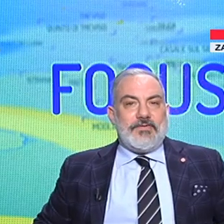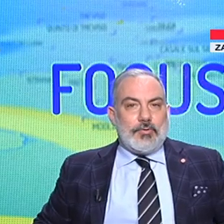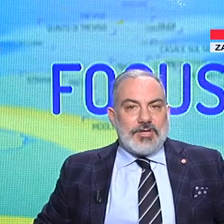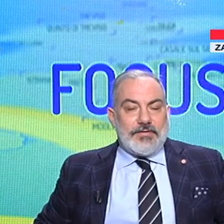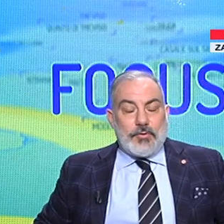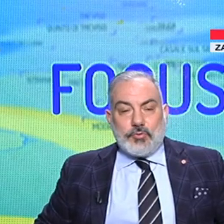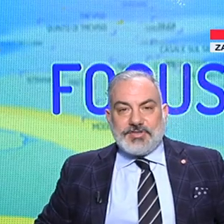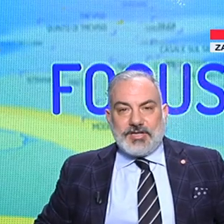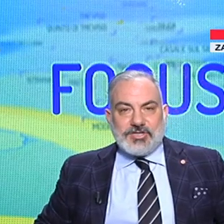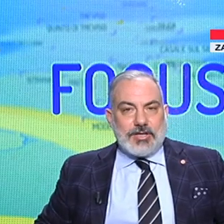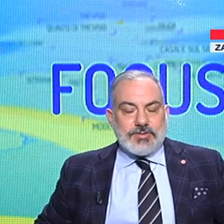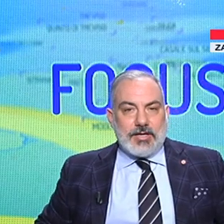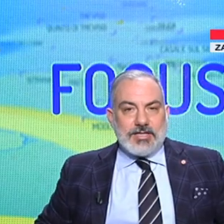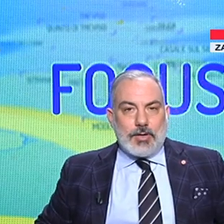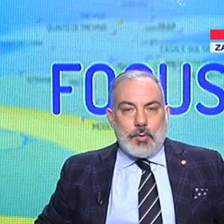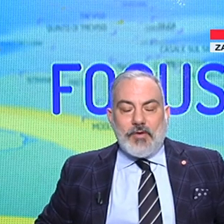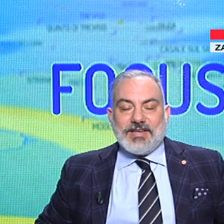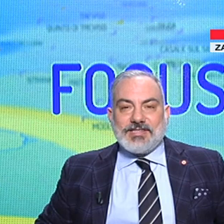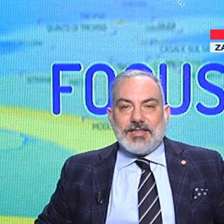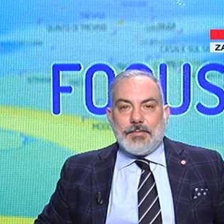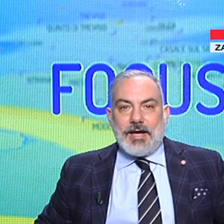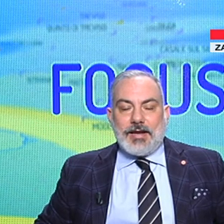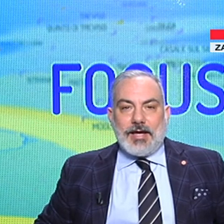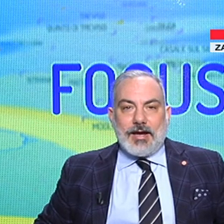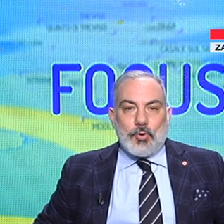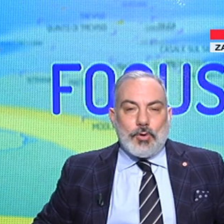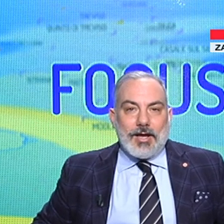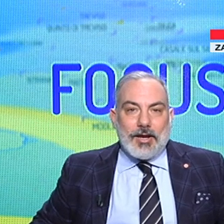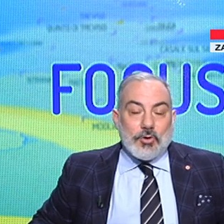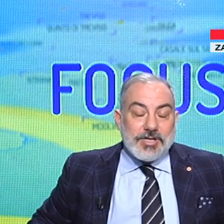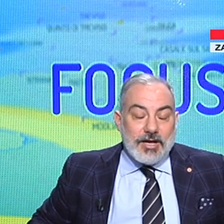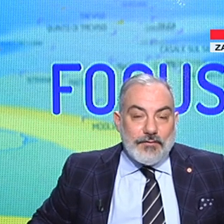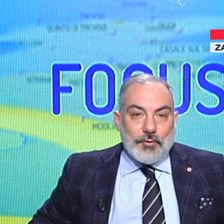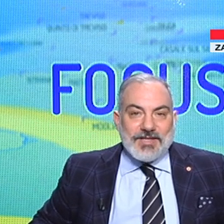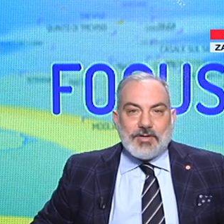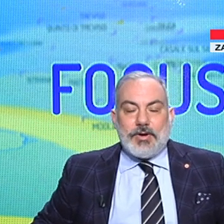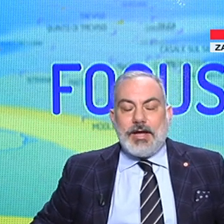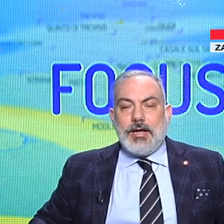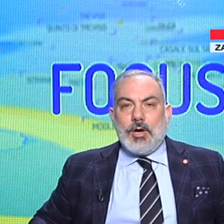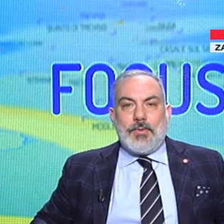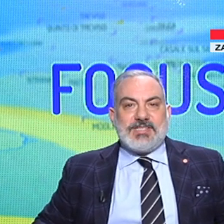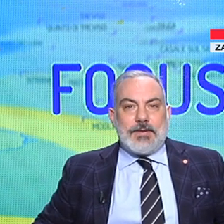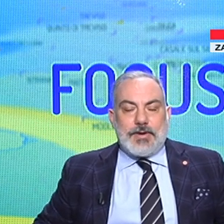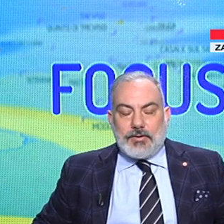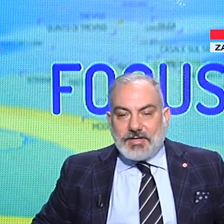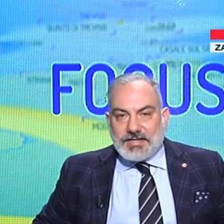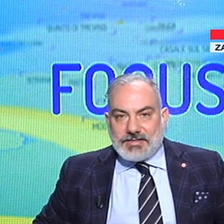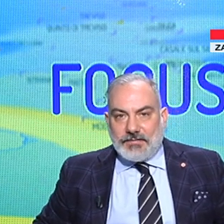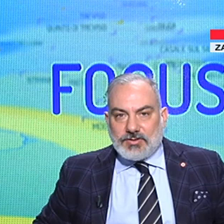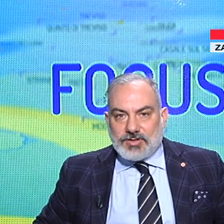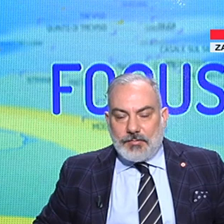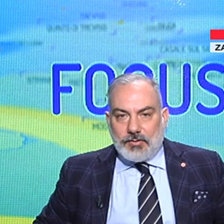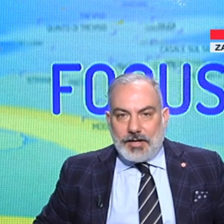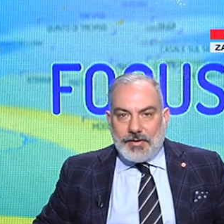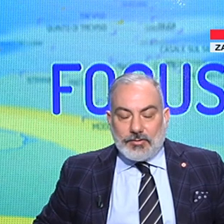Buongiorno, benvenuti al Focus TG. Inizia una nuova settimana con la nostra informazione. Come sempre, notizia di